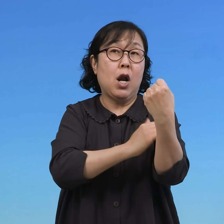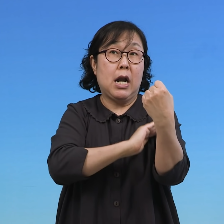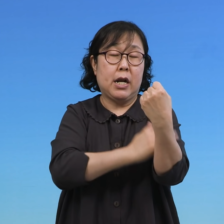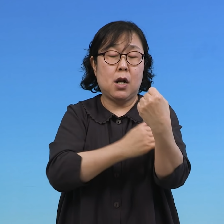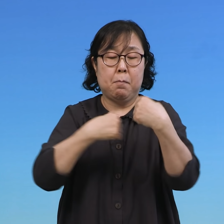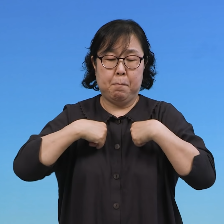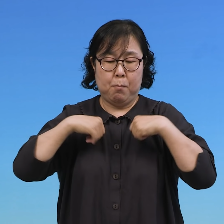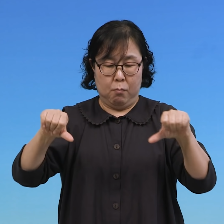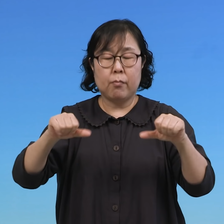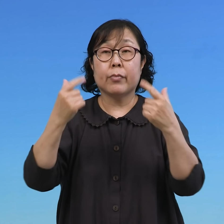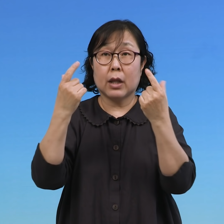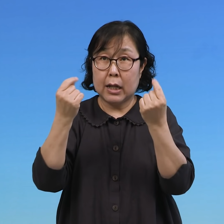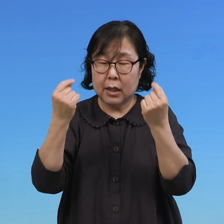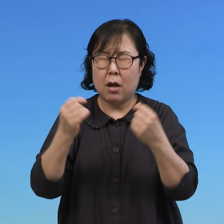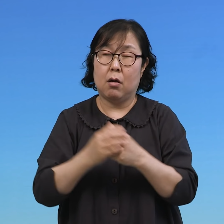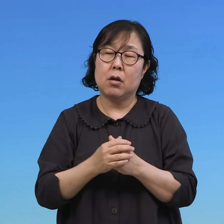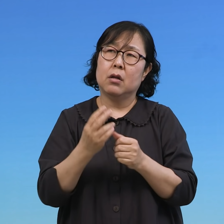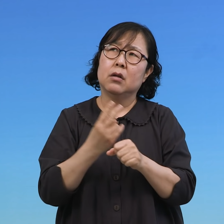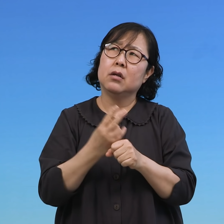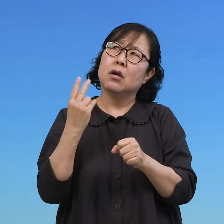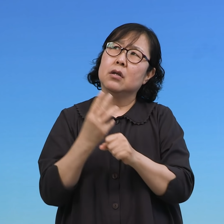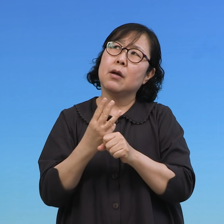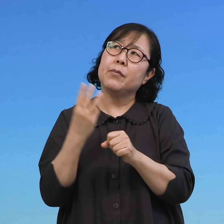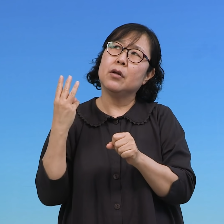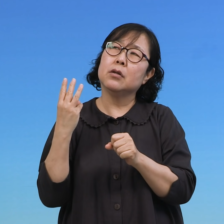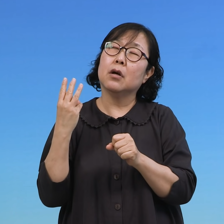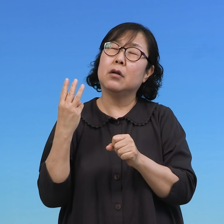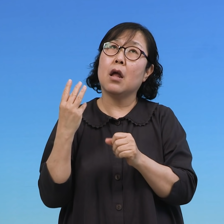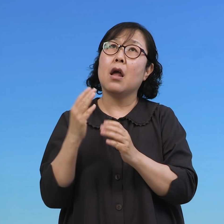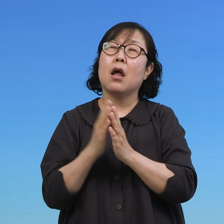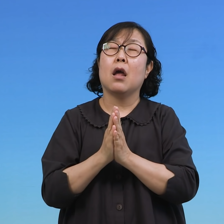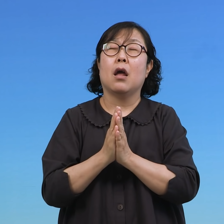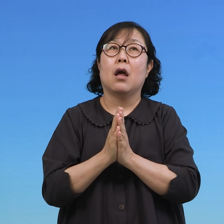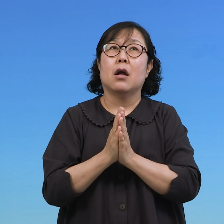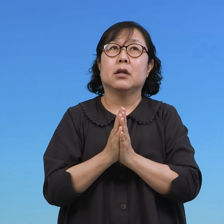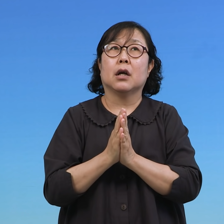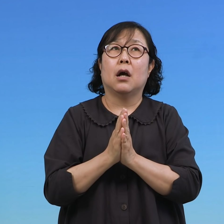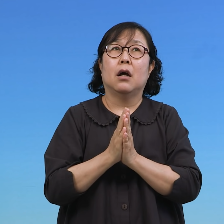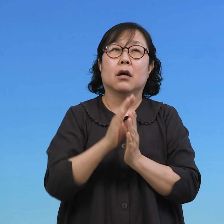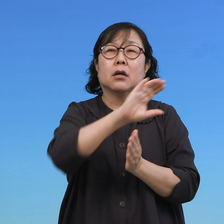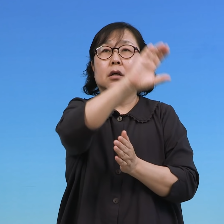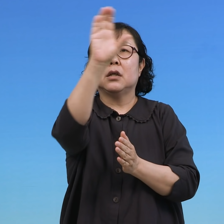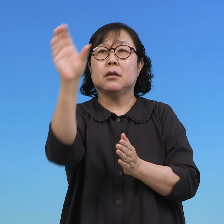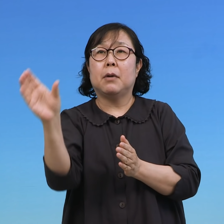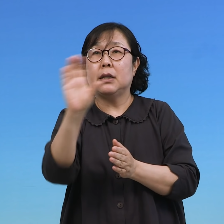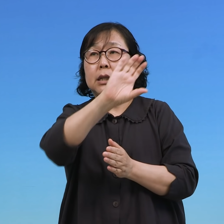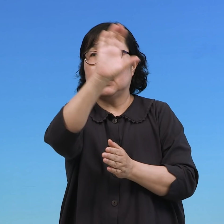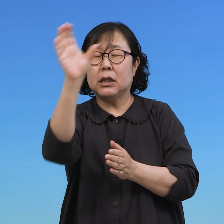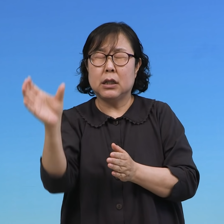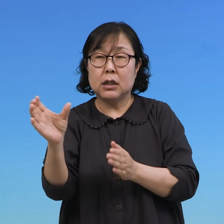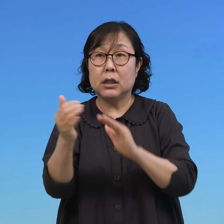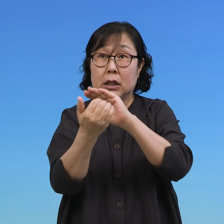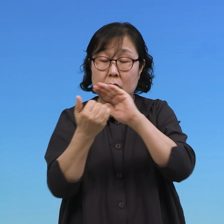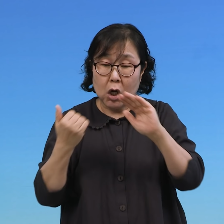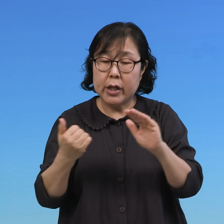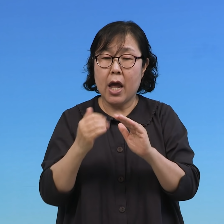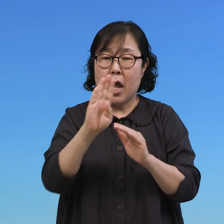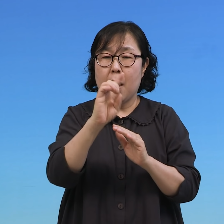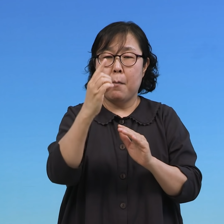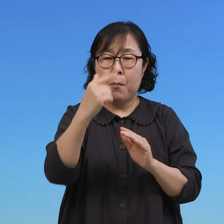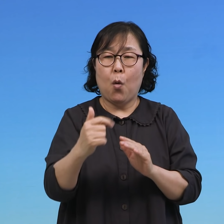제가 한 2, 3년 전인데요 성탄절을 앞두고 그 본회포와 함께 기다리는 성탄이라는 이 묵상집을